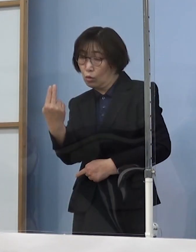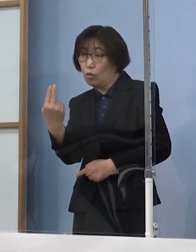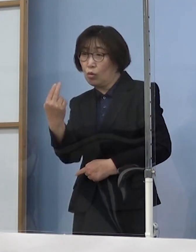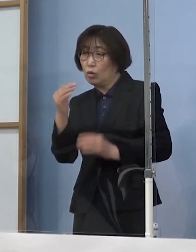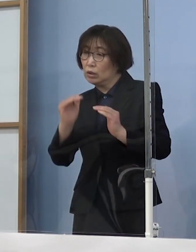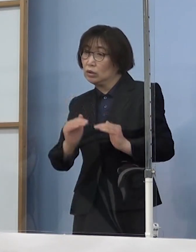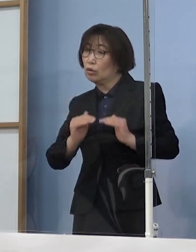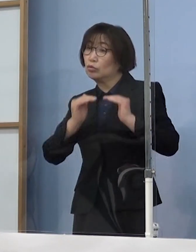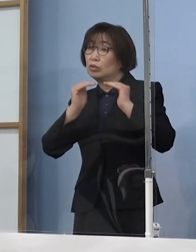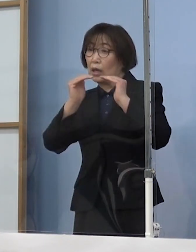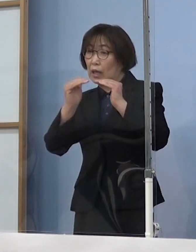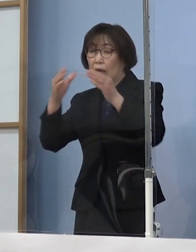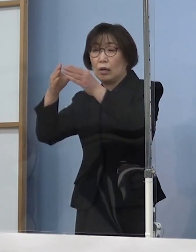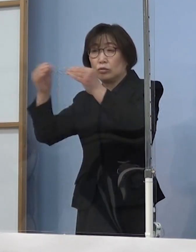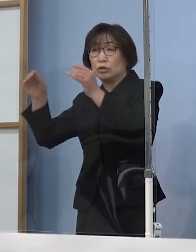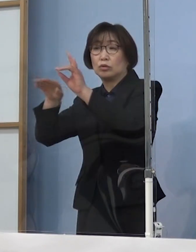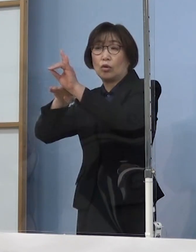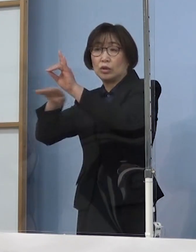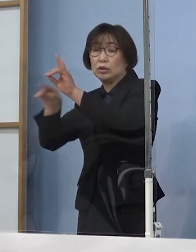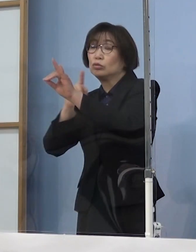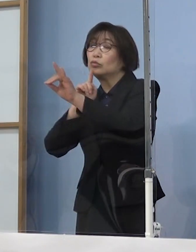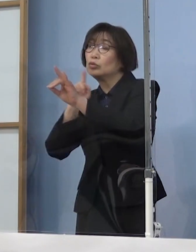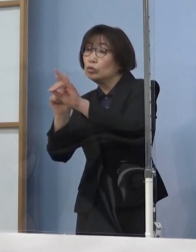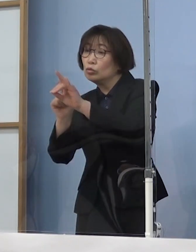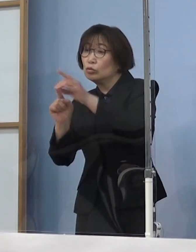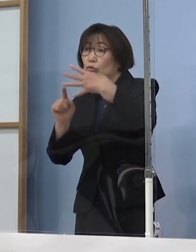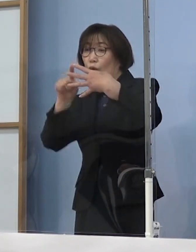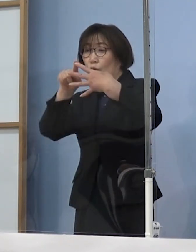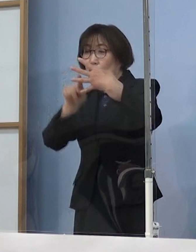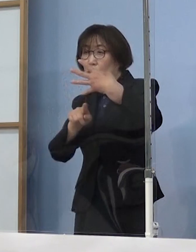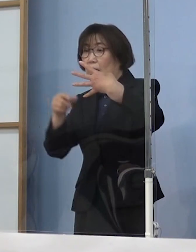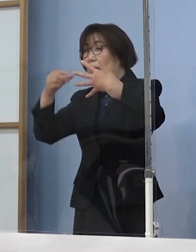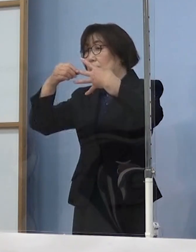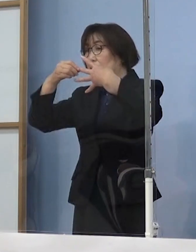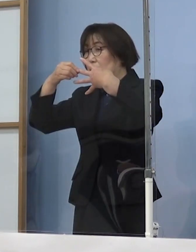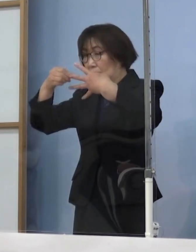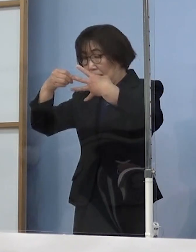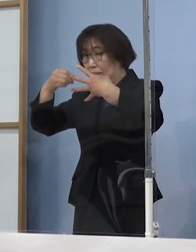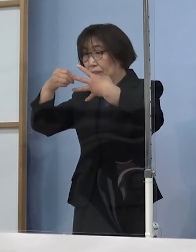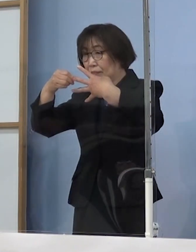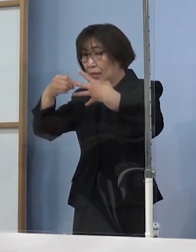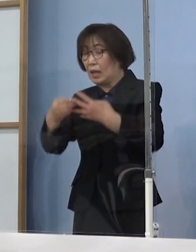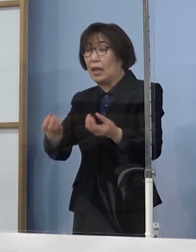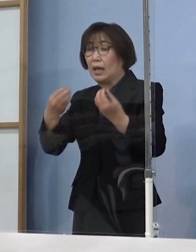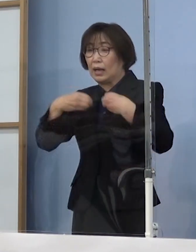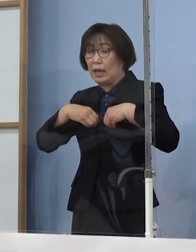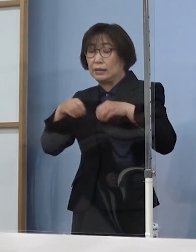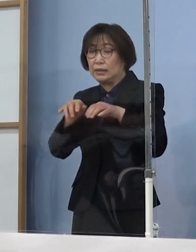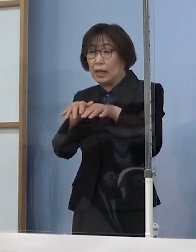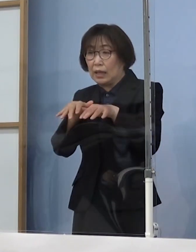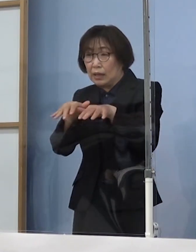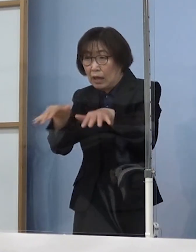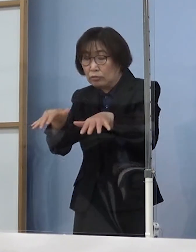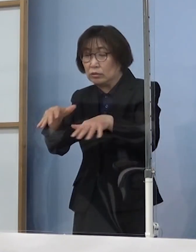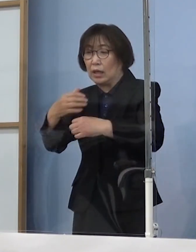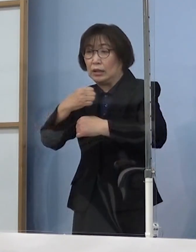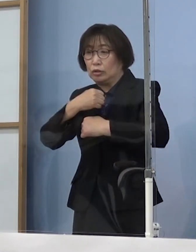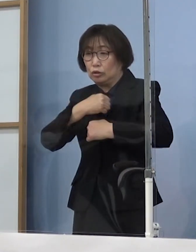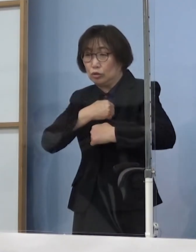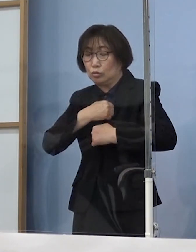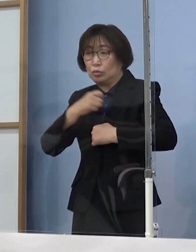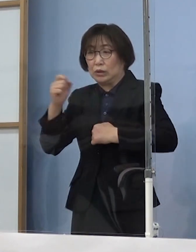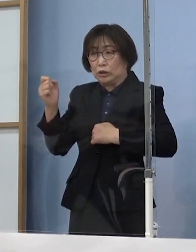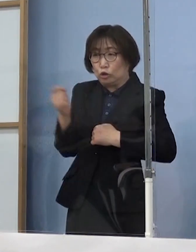て、国でいうところのステージ3、感染拡大注意急増とさせていただいたところであ